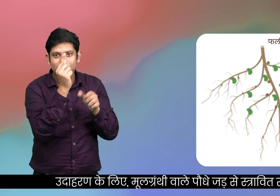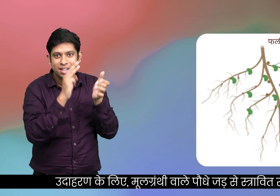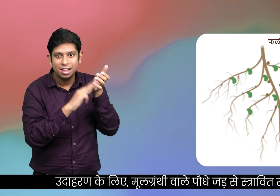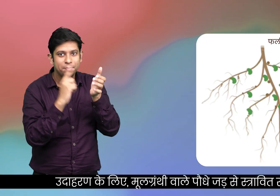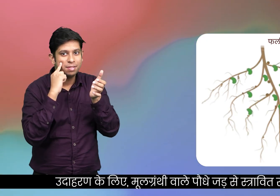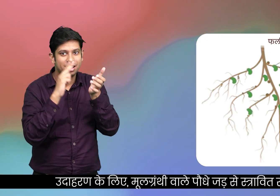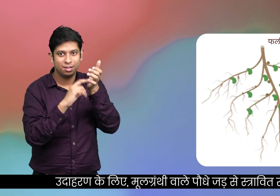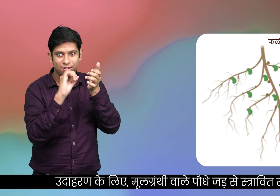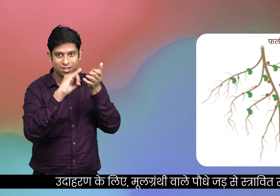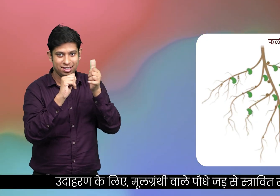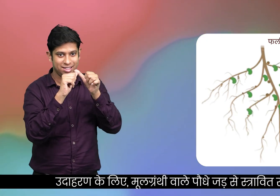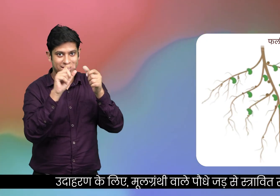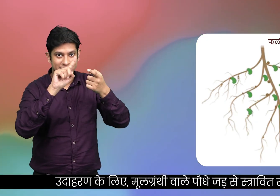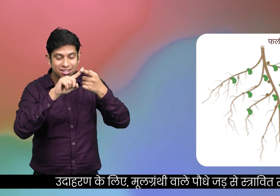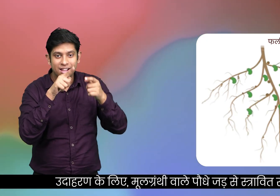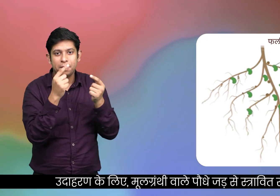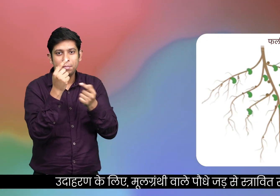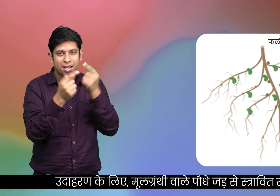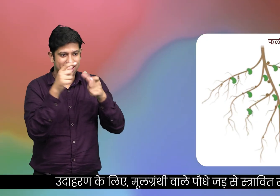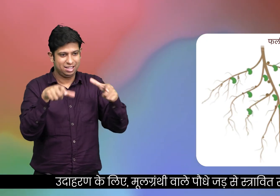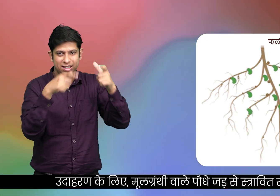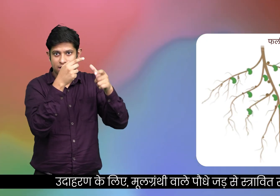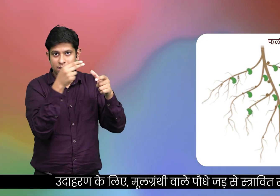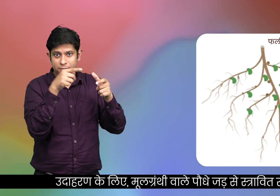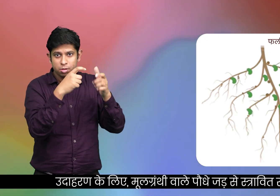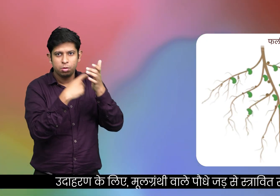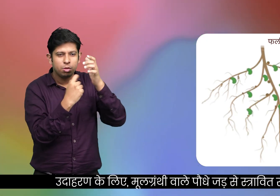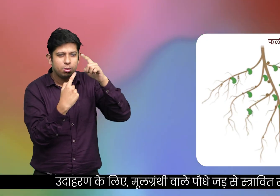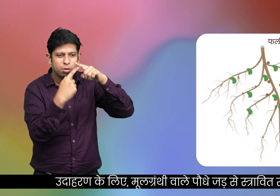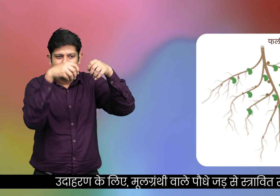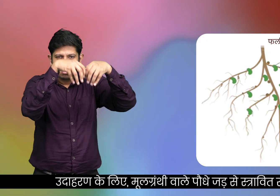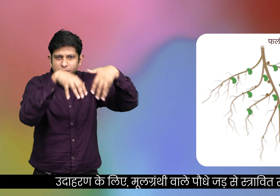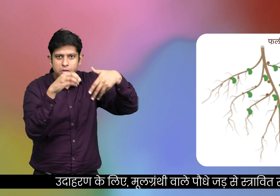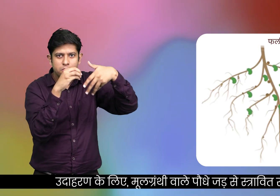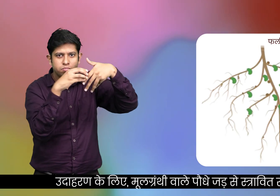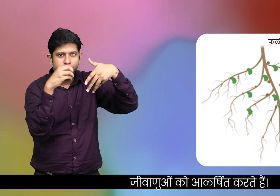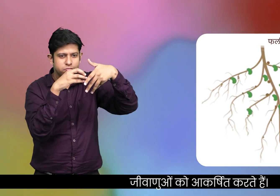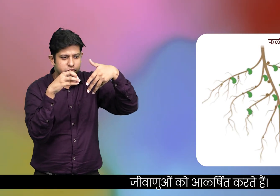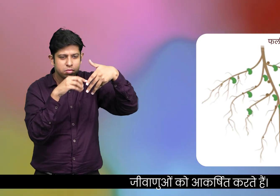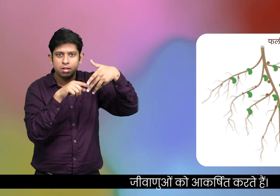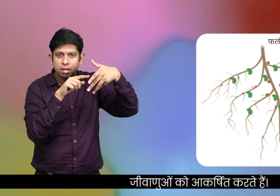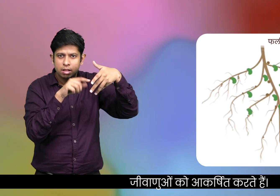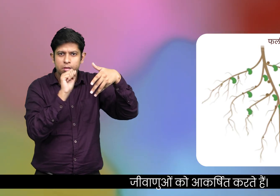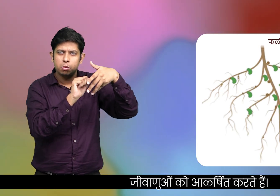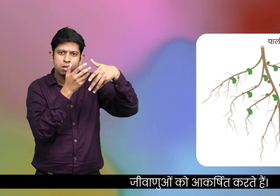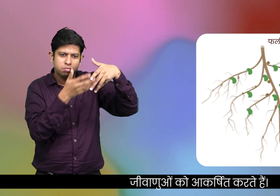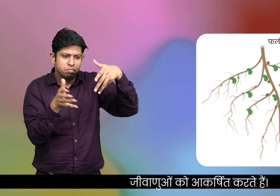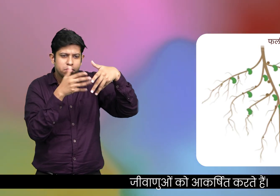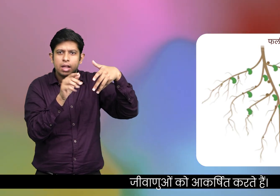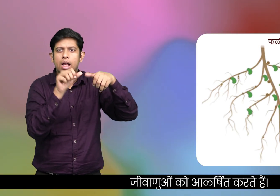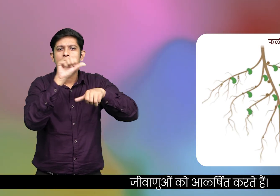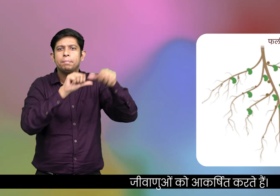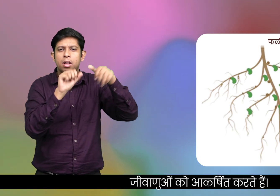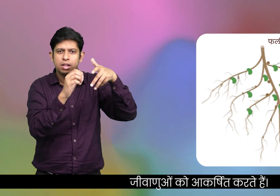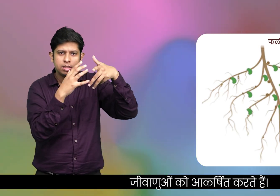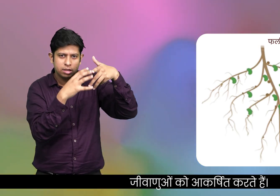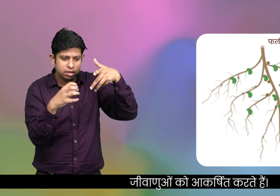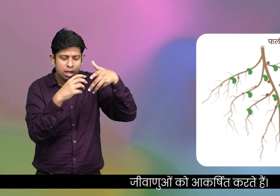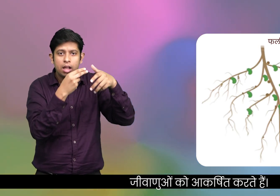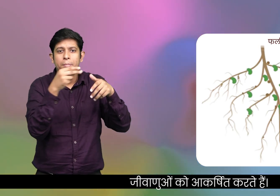ग्रंथि वाले पौधे जड़ से स्रावित रसायन राइजोबिया जीवाणु को आकर्षित करते